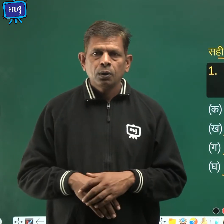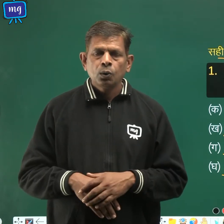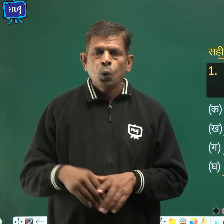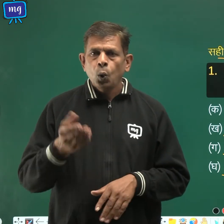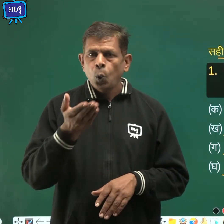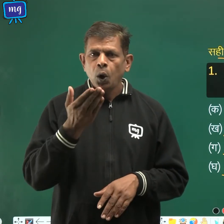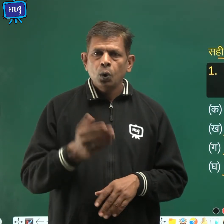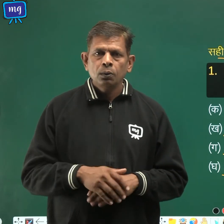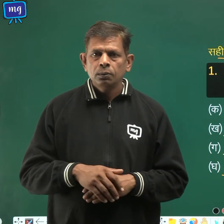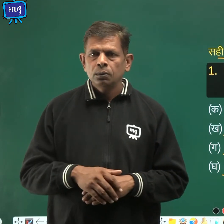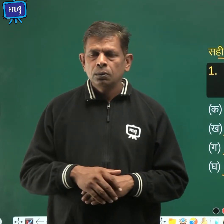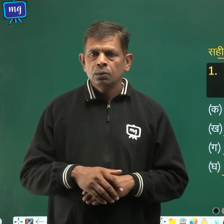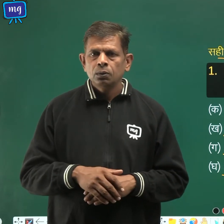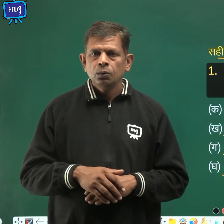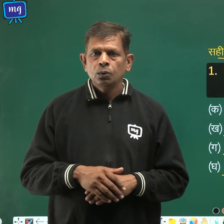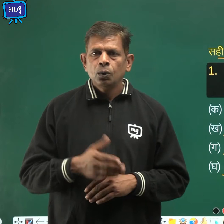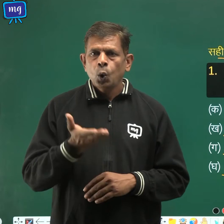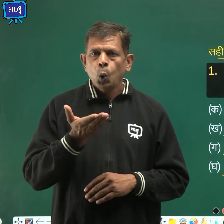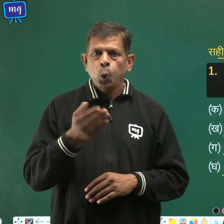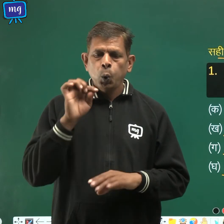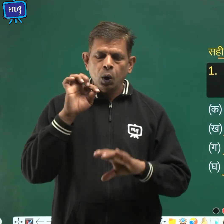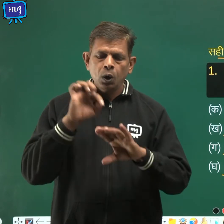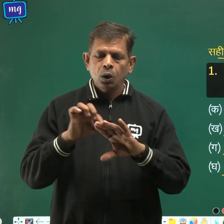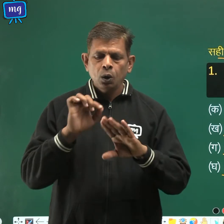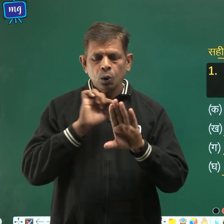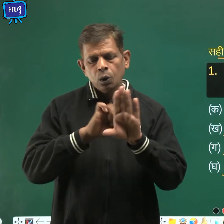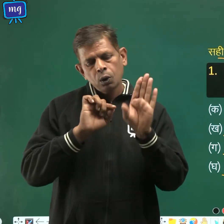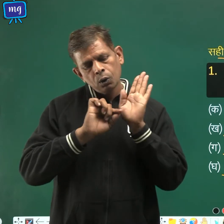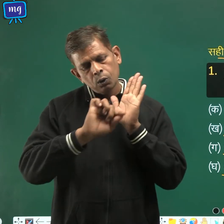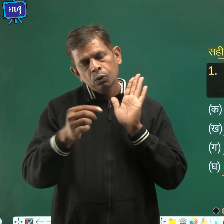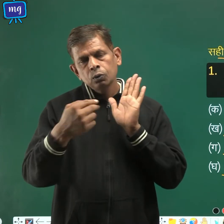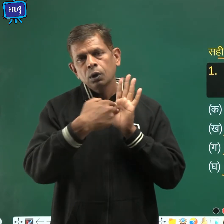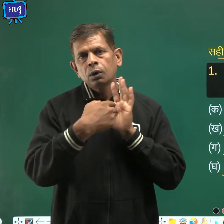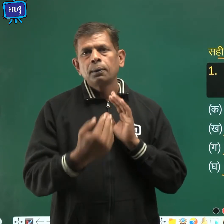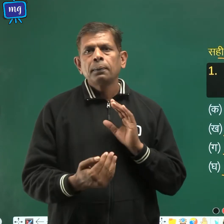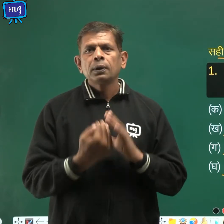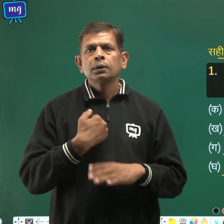वायु श्वास रंध्रों द्वारा प्रवेश करती है,